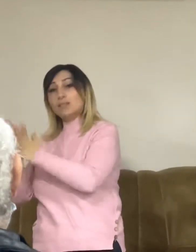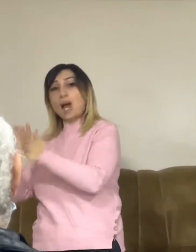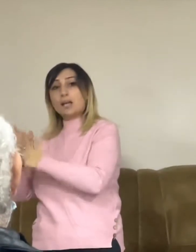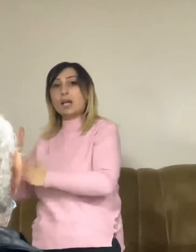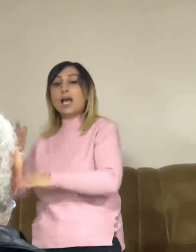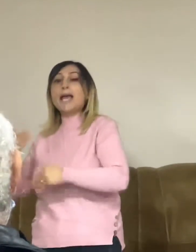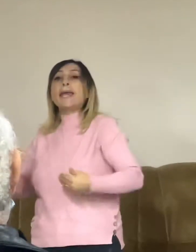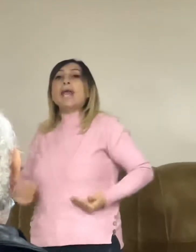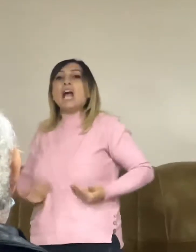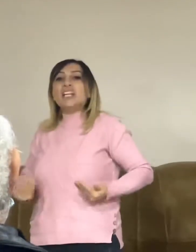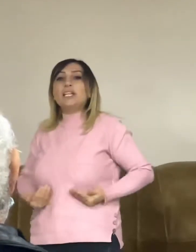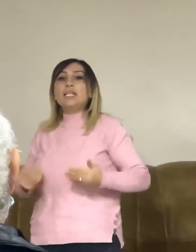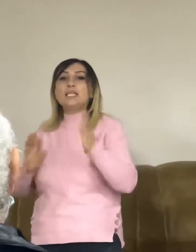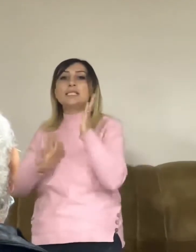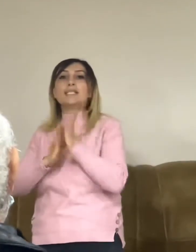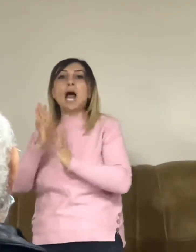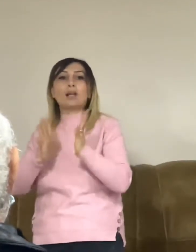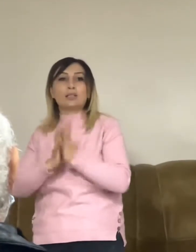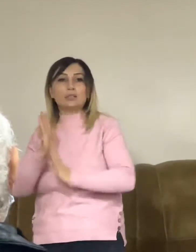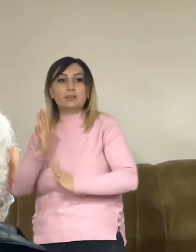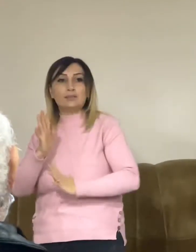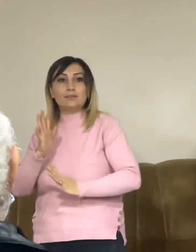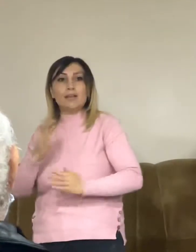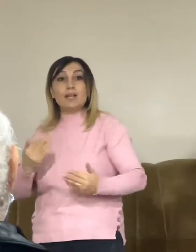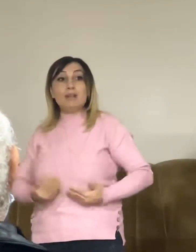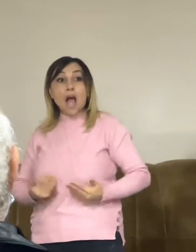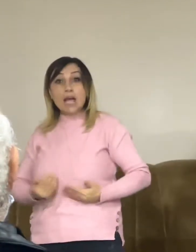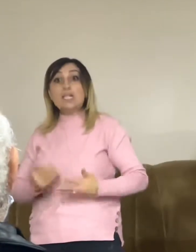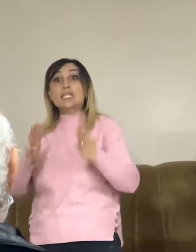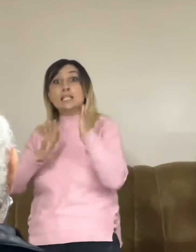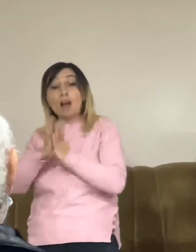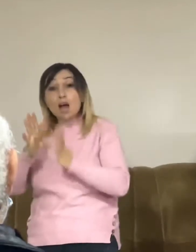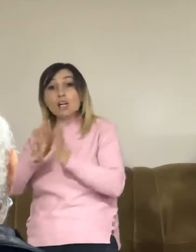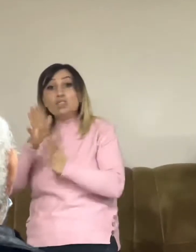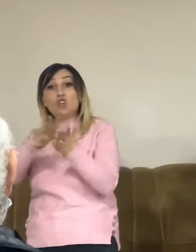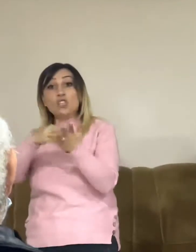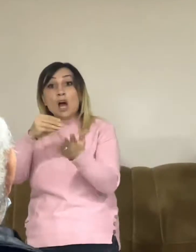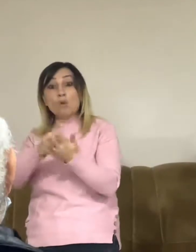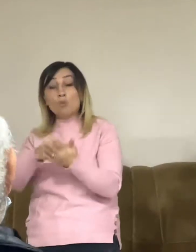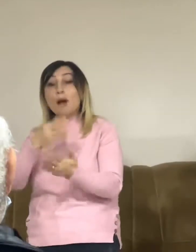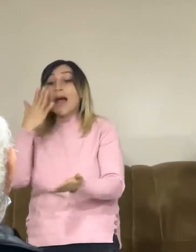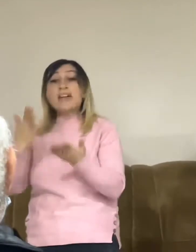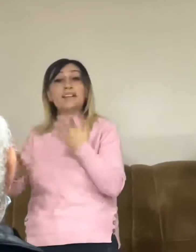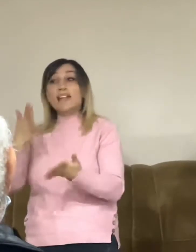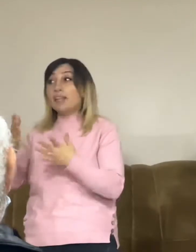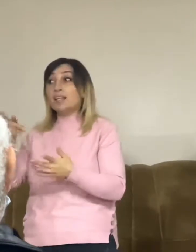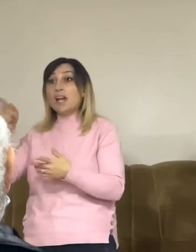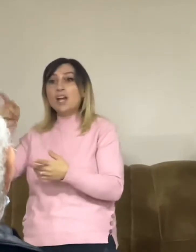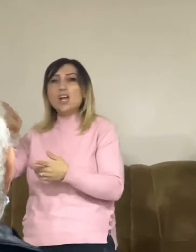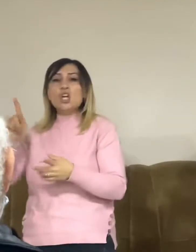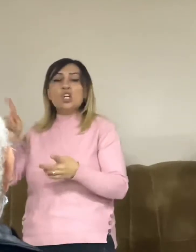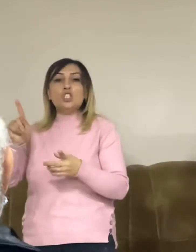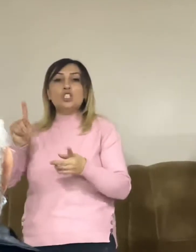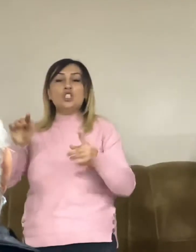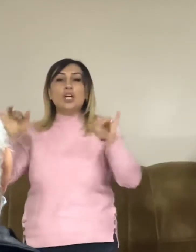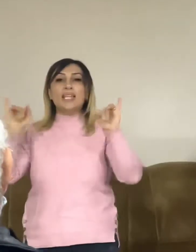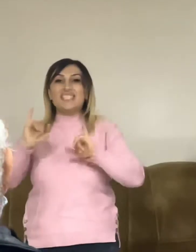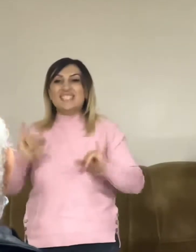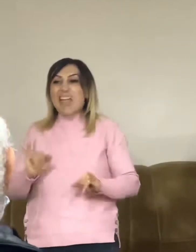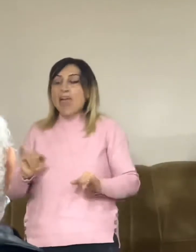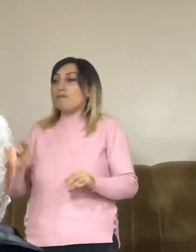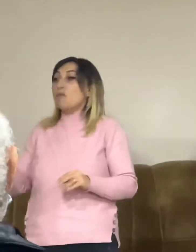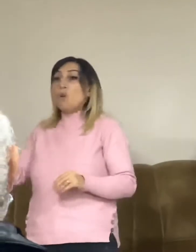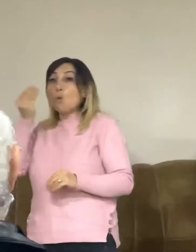որ կար կենաց ծառ։ Կենաց ծառ նշանակում է մի ծառ, որից որ կարգավիճակով որ